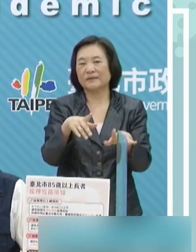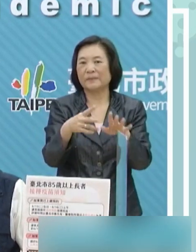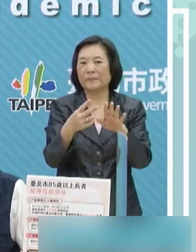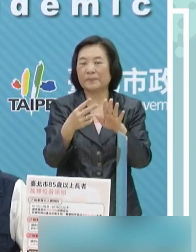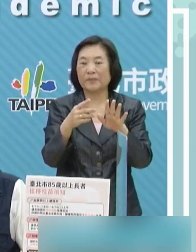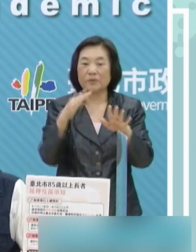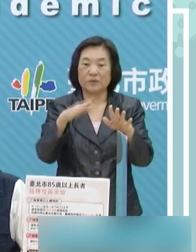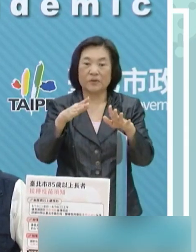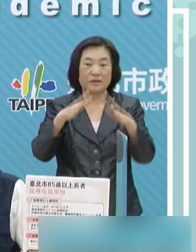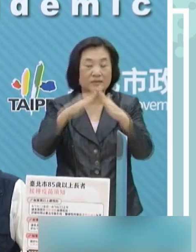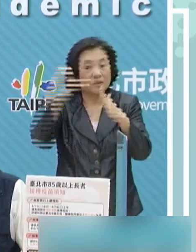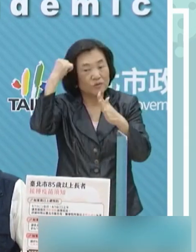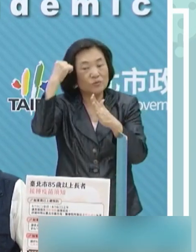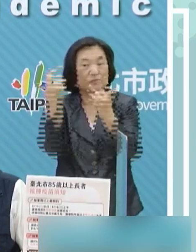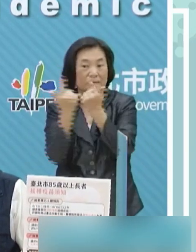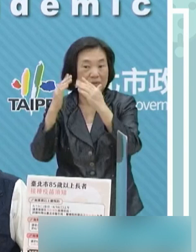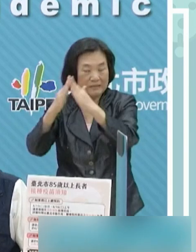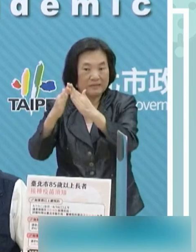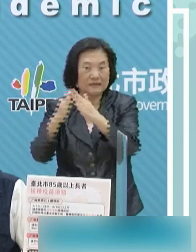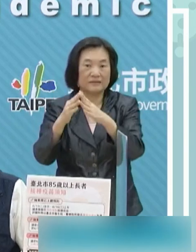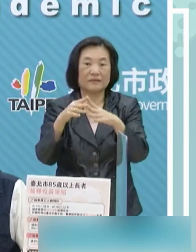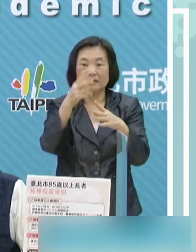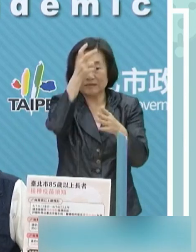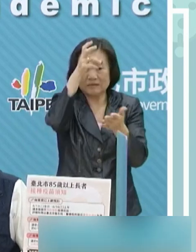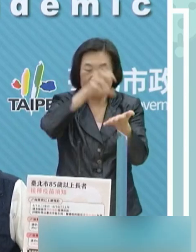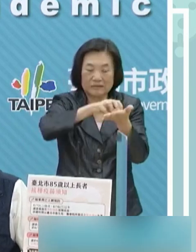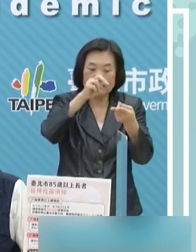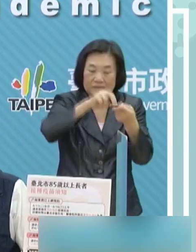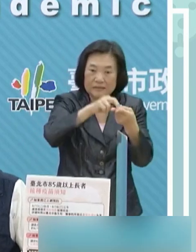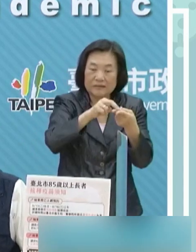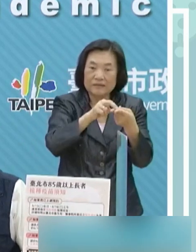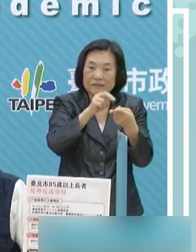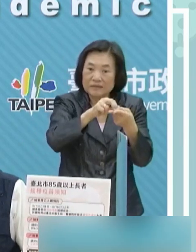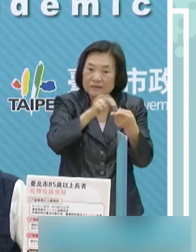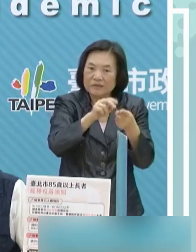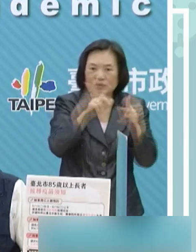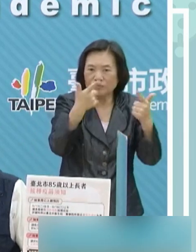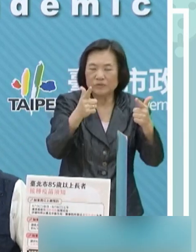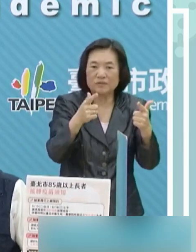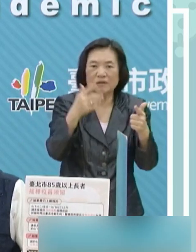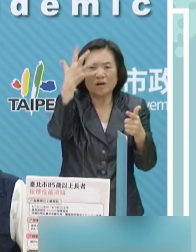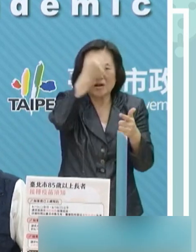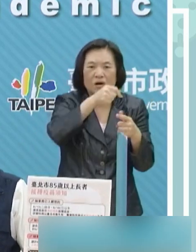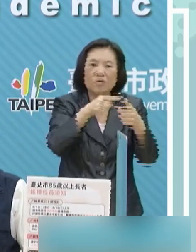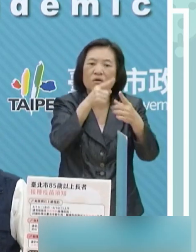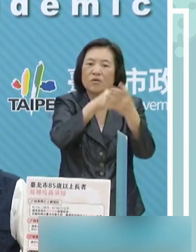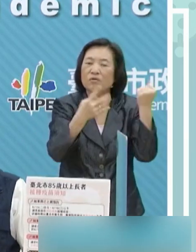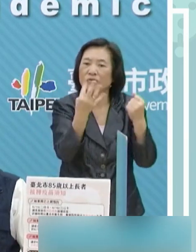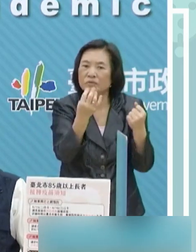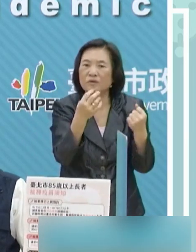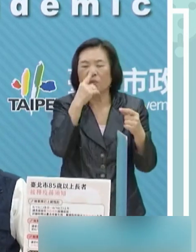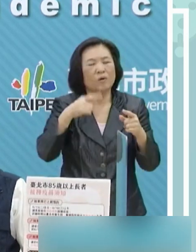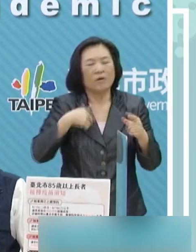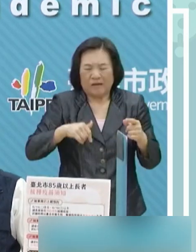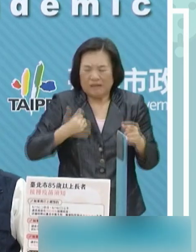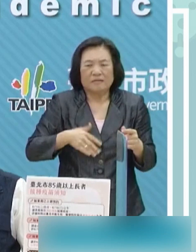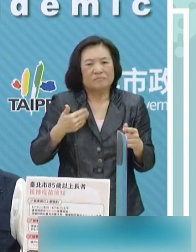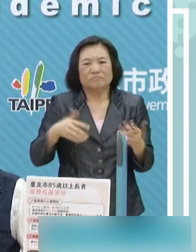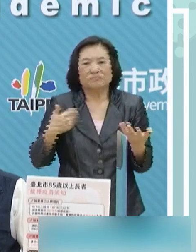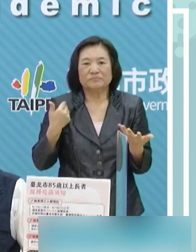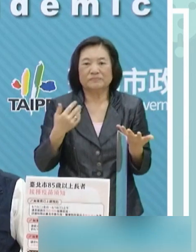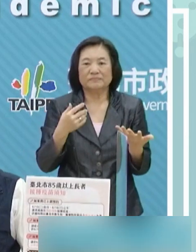按照通，你没有上网预约，就按照通知单了。那上面就有讲时间地点了，你就你哪个地方打。另外一个是